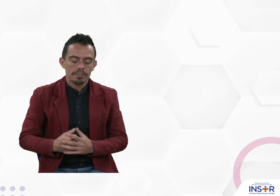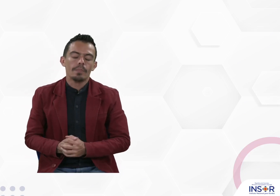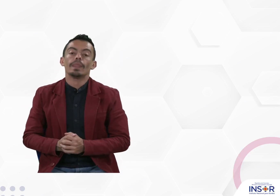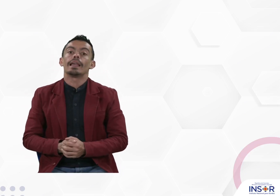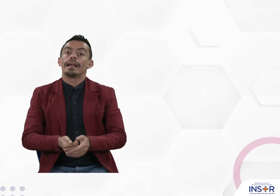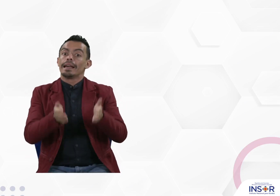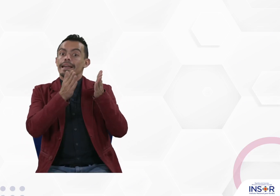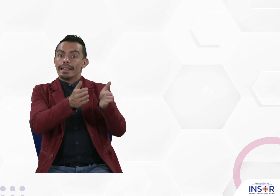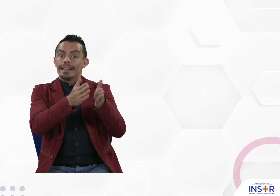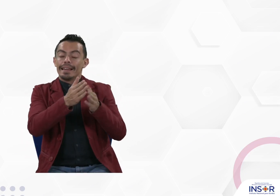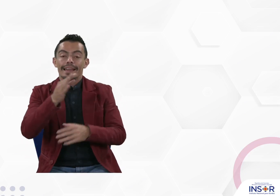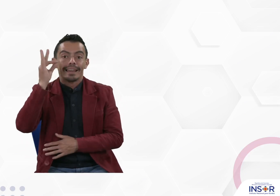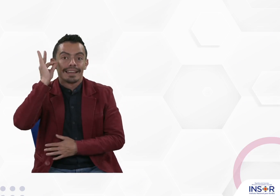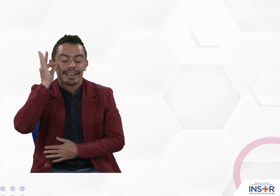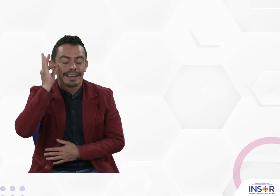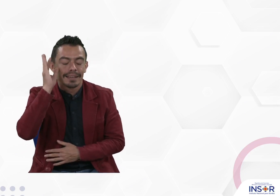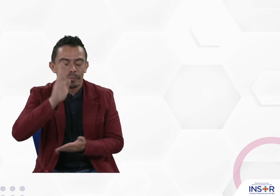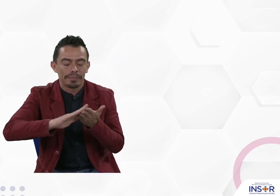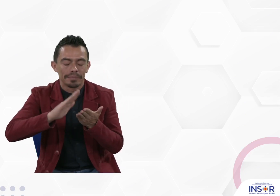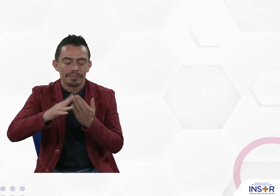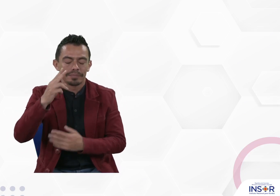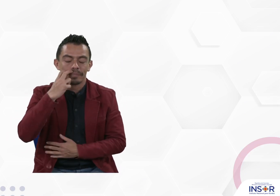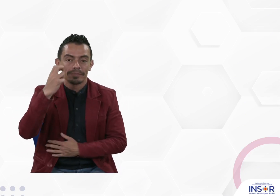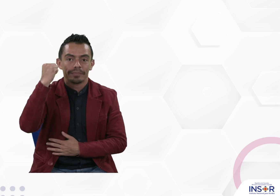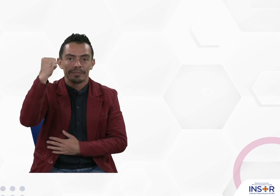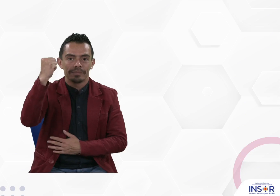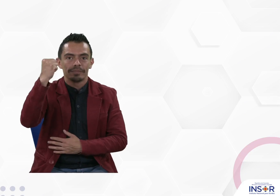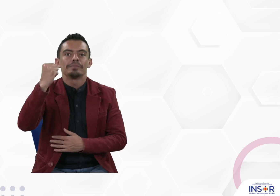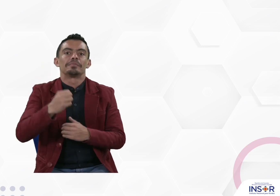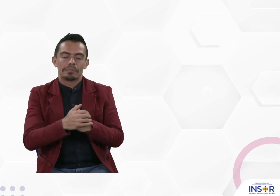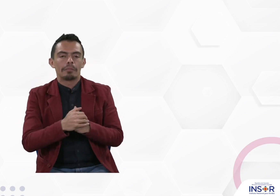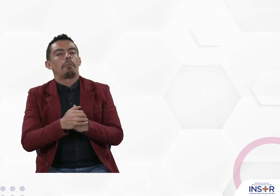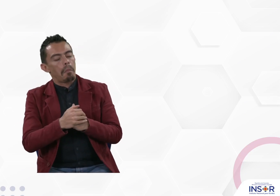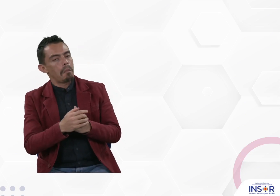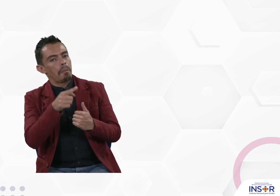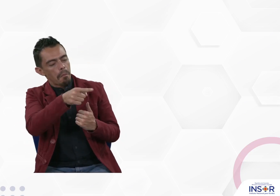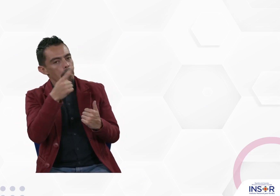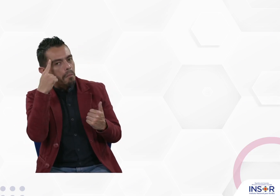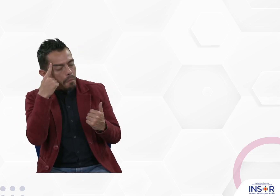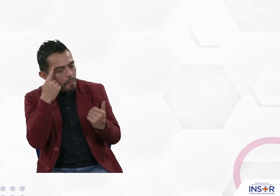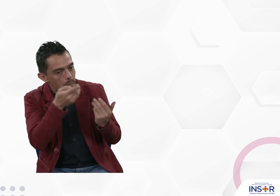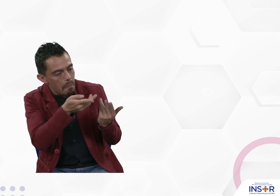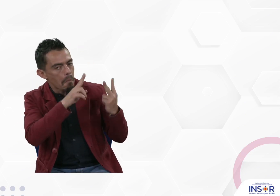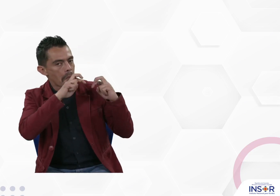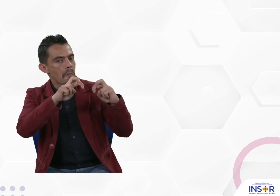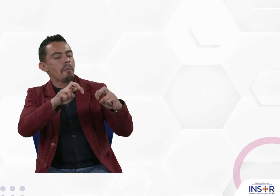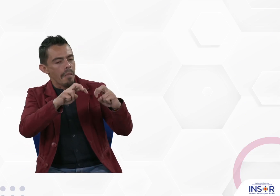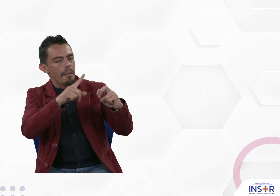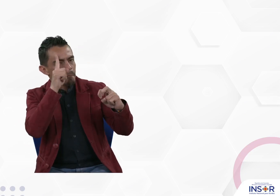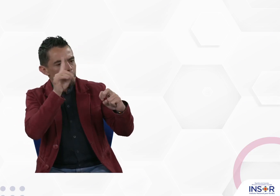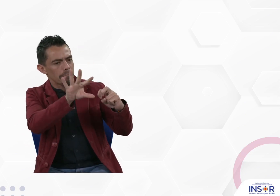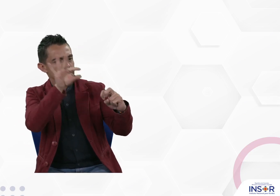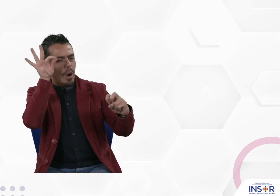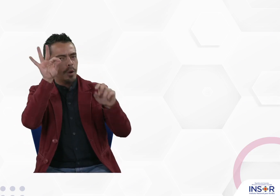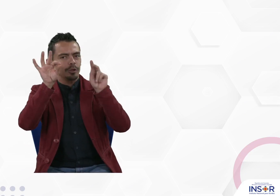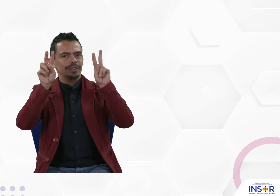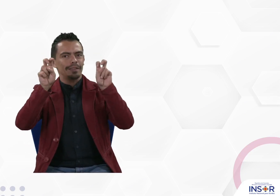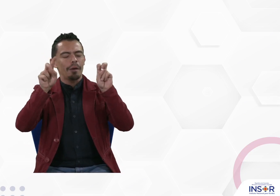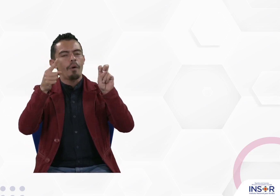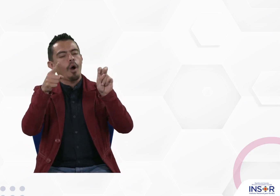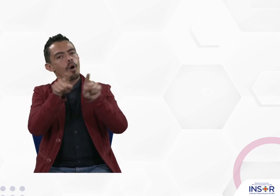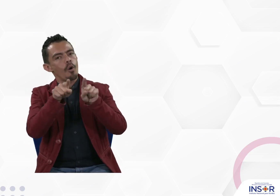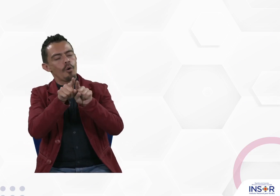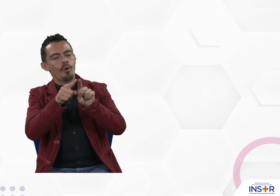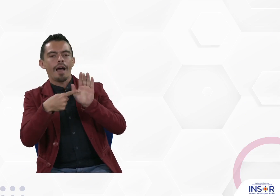pues capitaneando su investigación. De lo que nos menciona Anderson sobre su